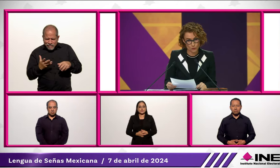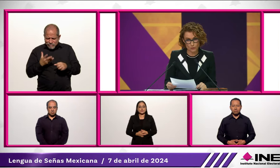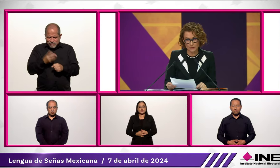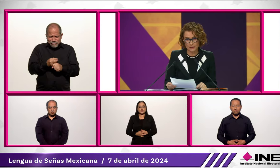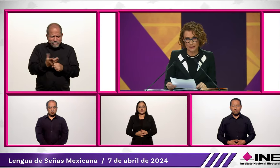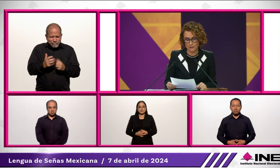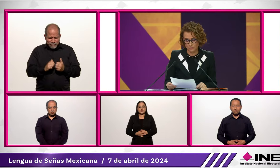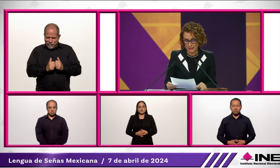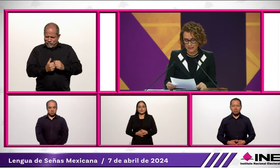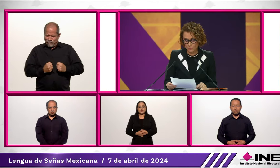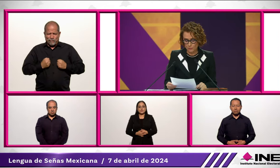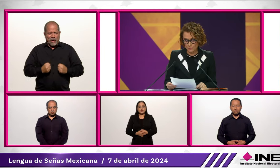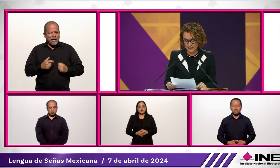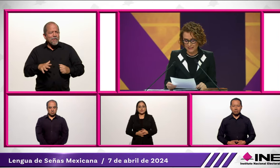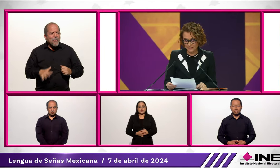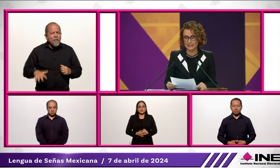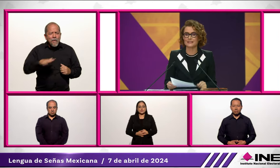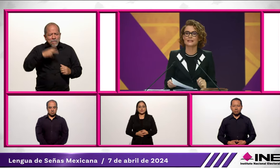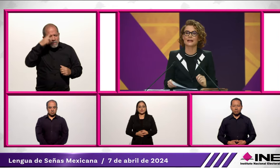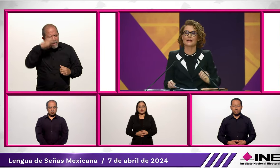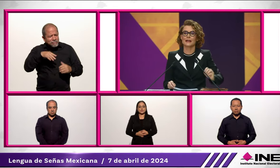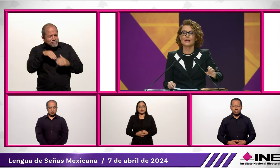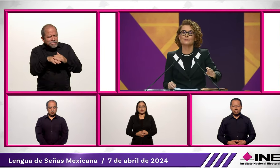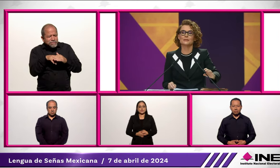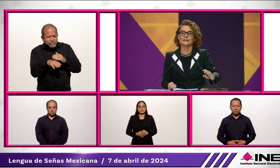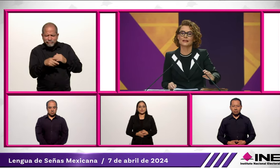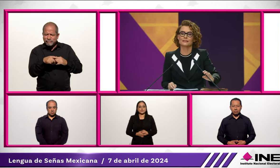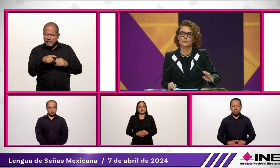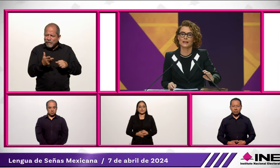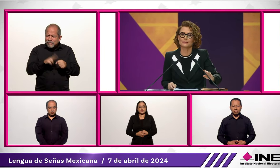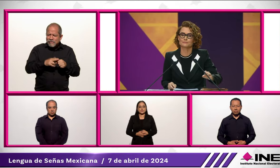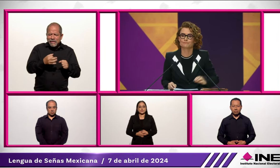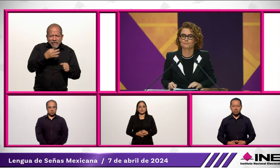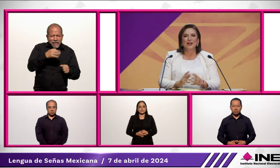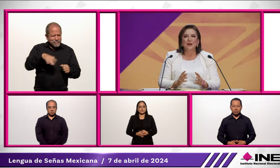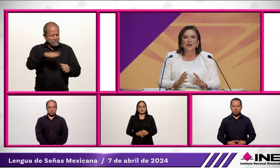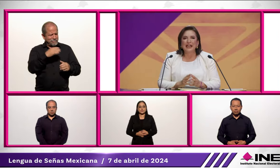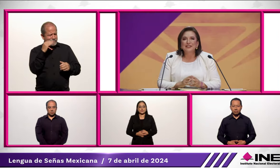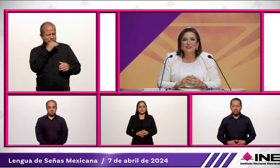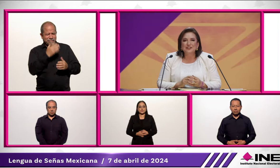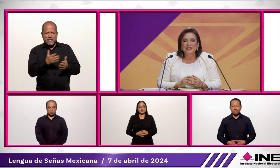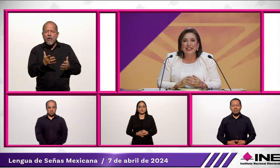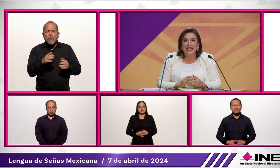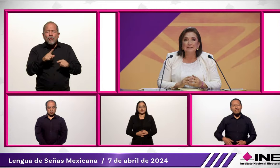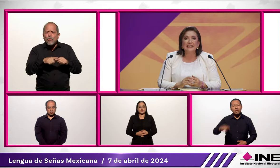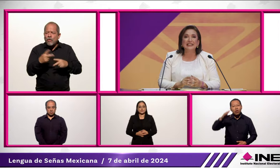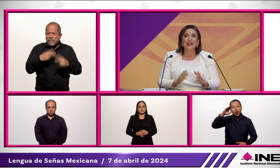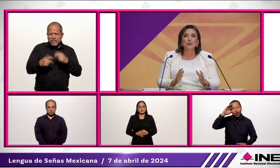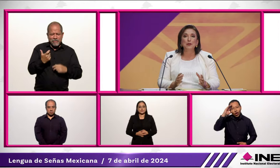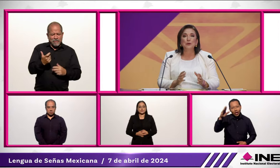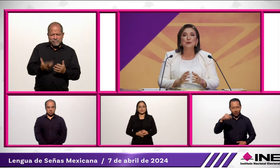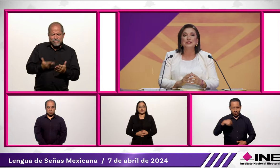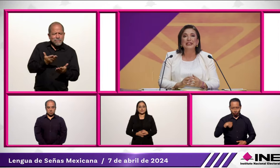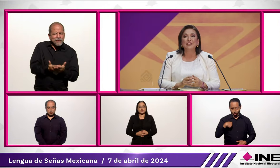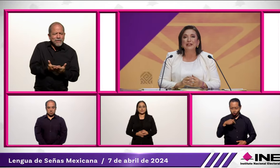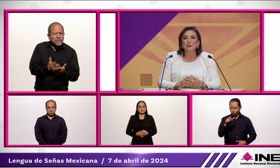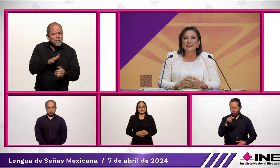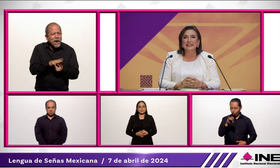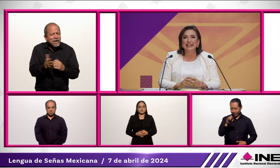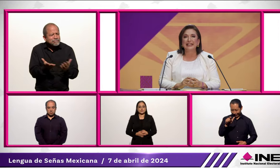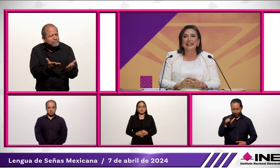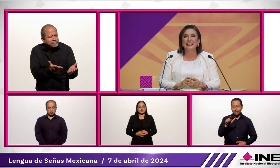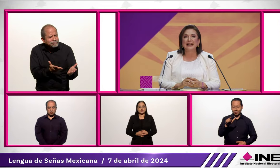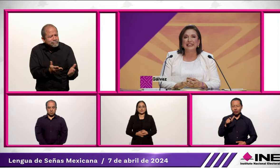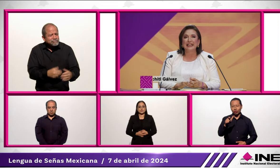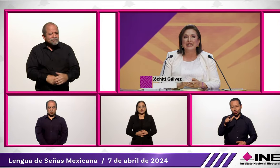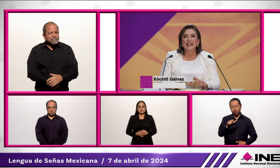para todos los mexicanos? ¿Y cómo piensa financiar e implementar este plan? Hola, soy Xochitl Gálvez y como tú, sé lo que